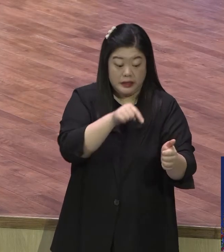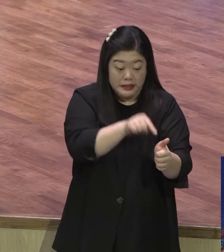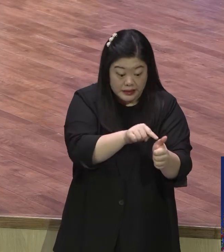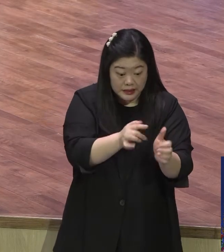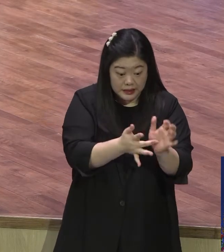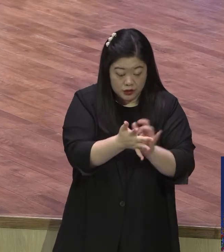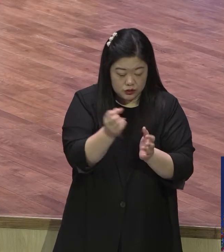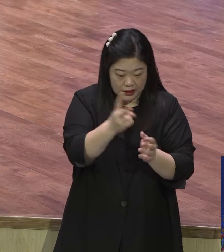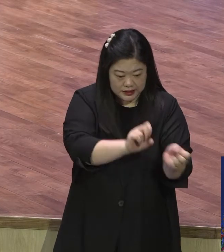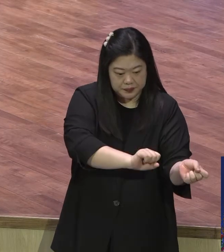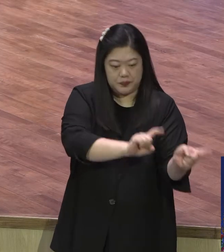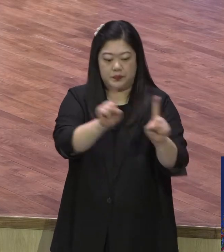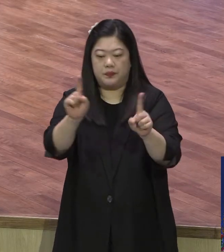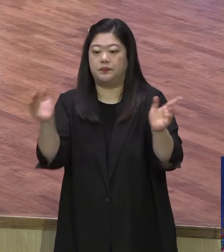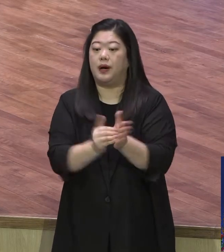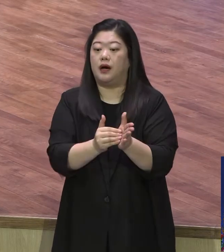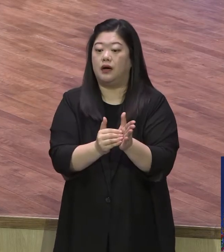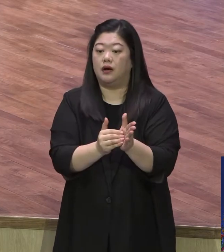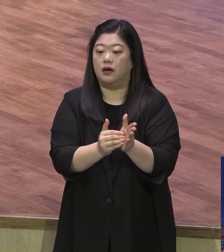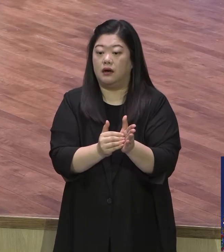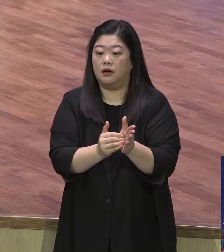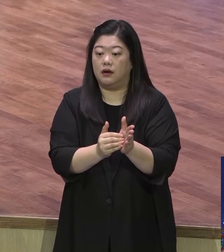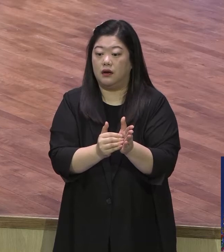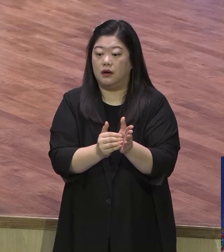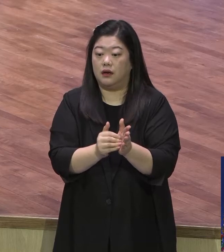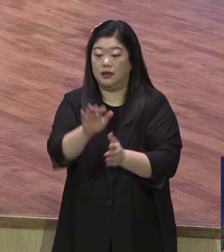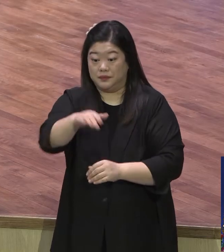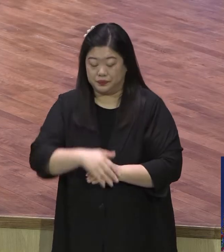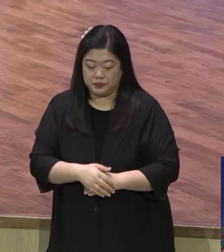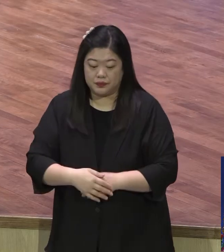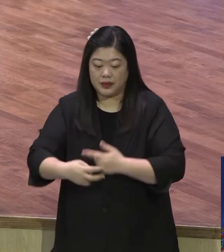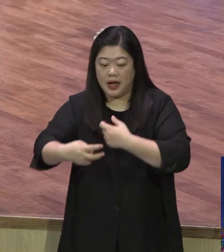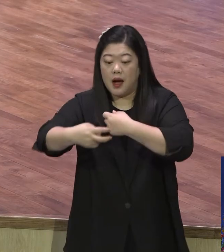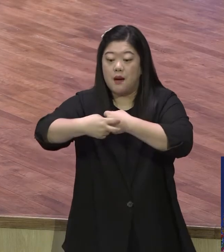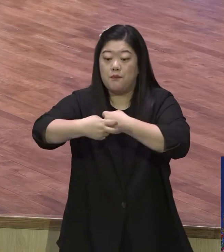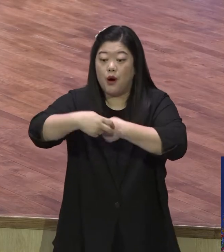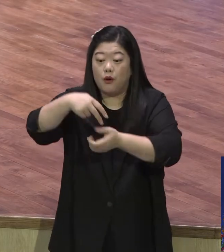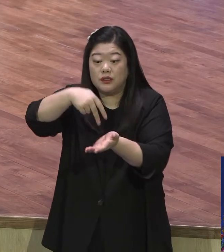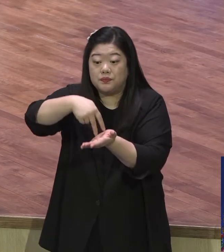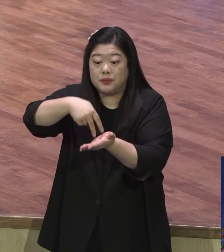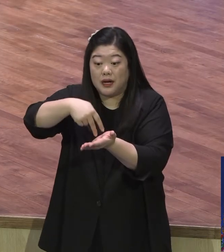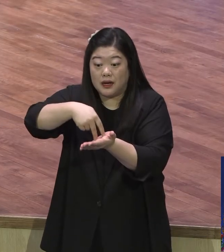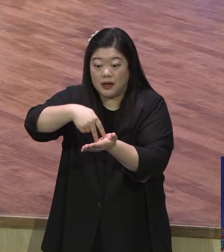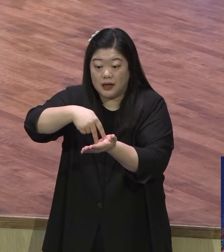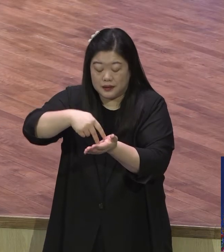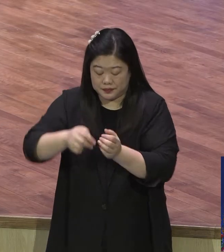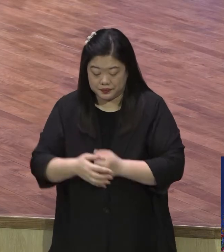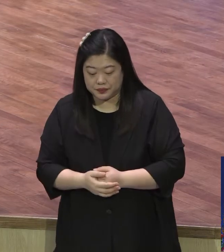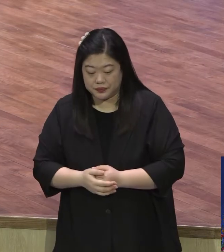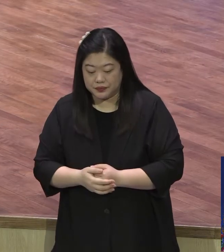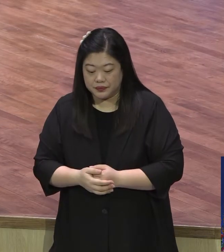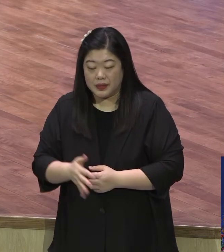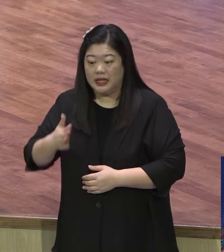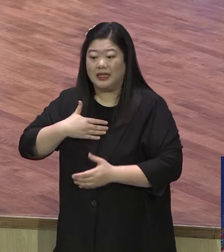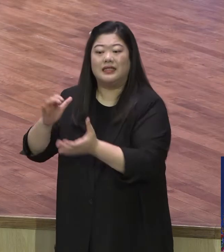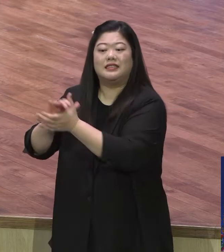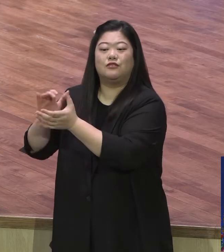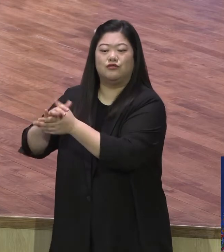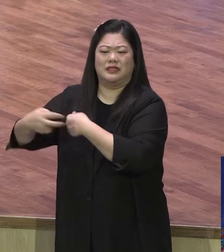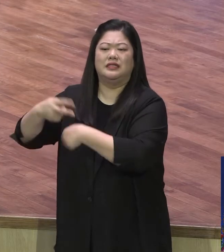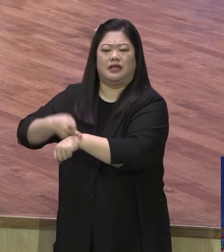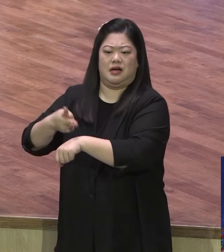이게 진짜 보통말이 아니거든요 어떻게 의사들이 왜 의사들이 내 친구 의사 내 예수 니다 어떻게 죽은